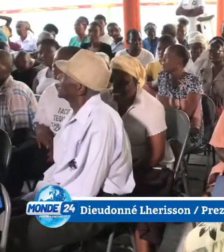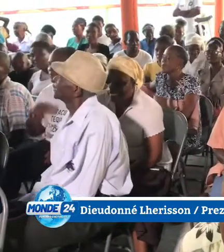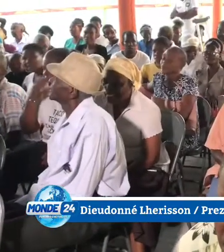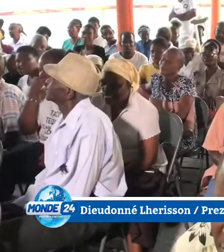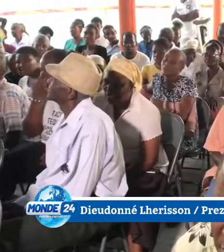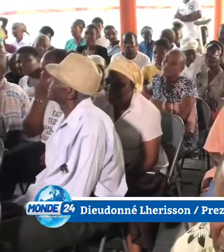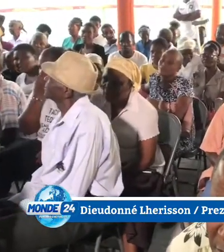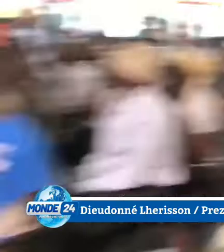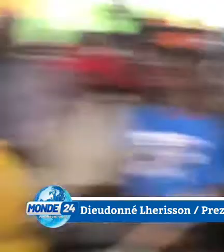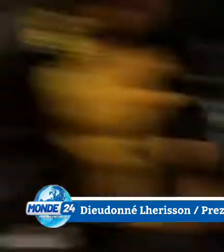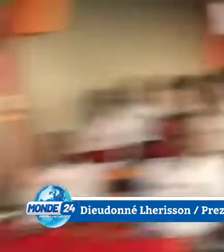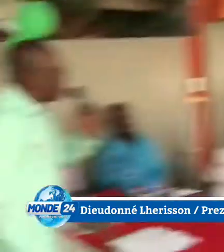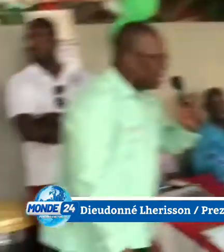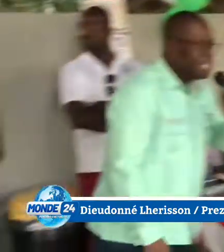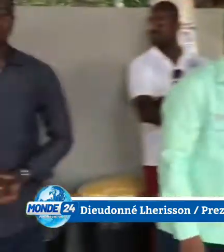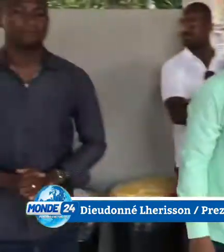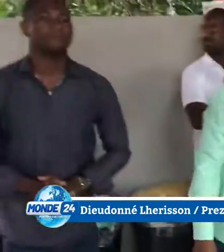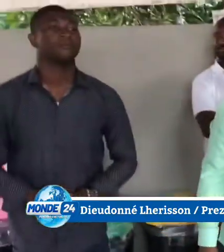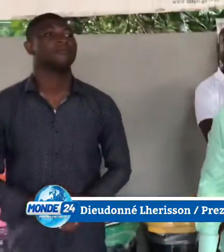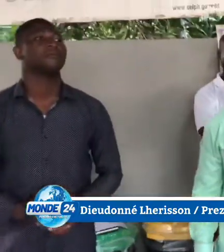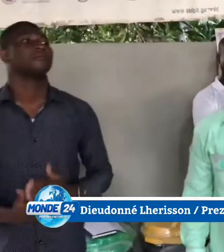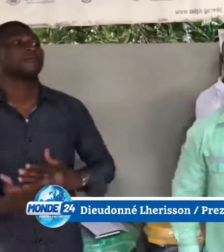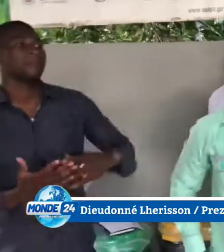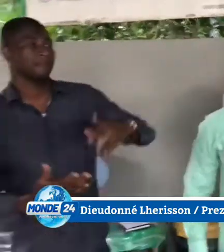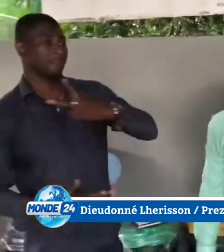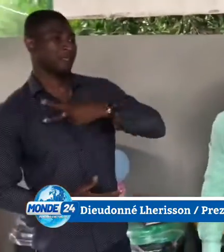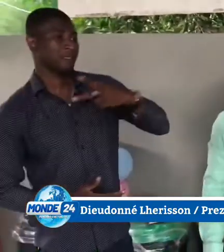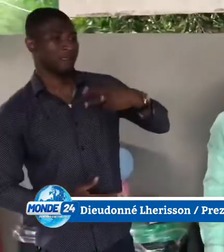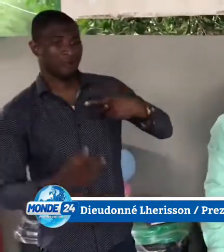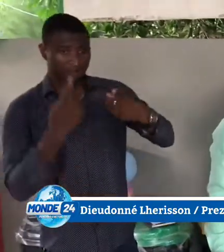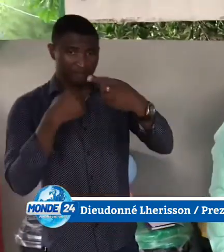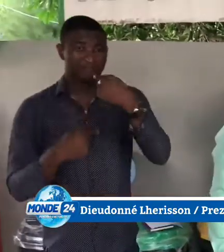Allez. Je dis là, parti plasma vient dire nous,